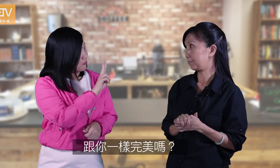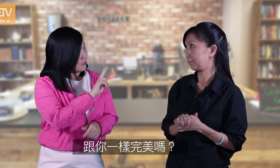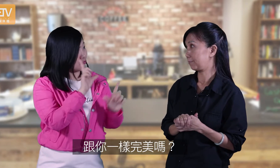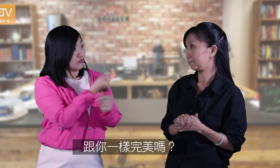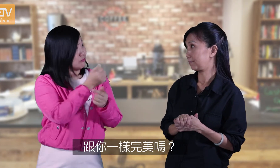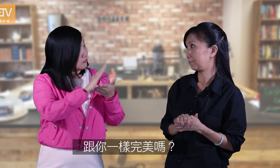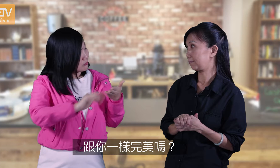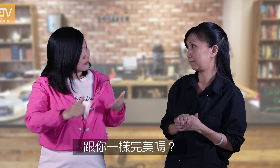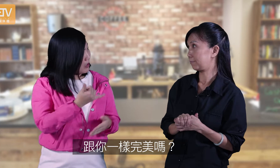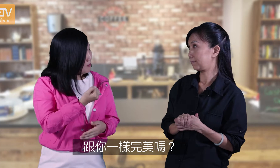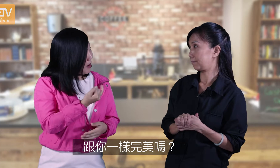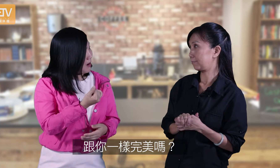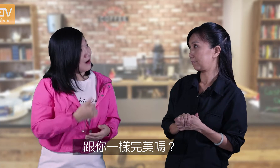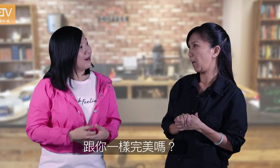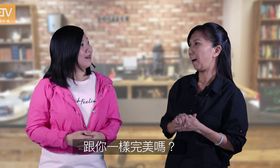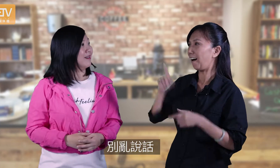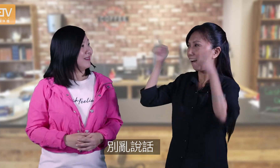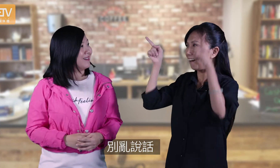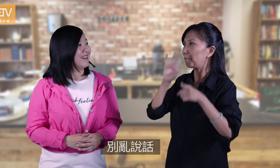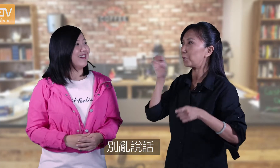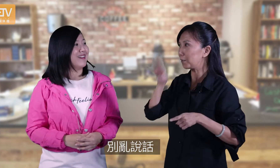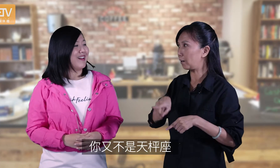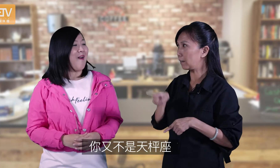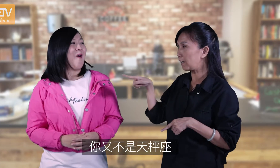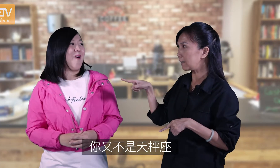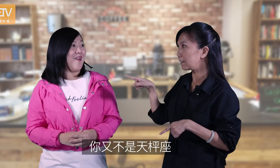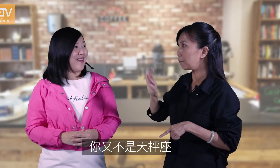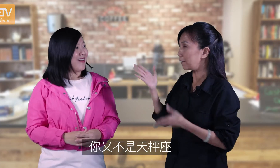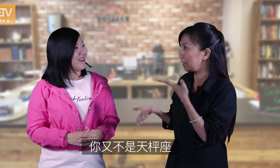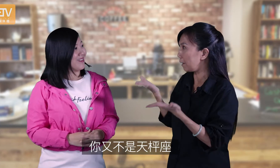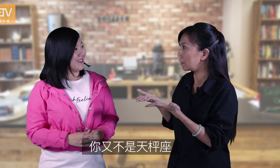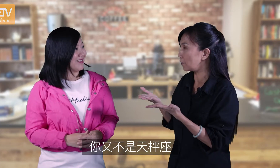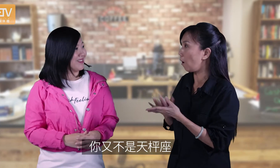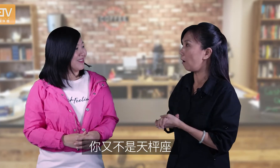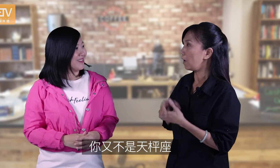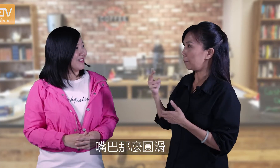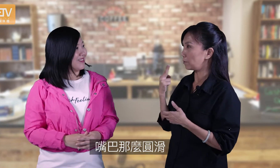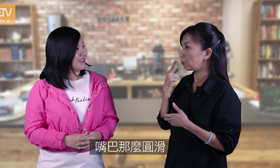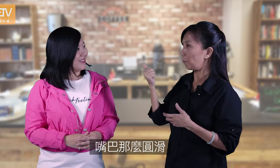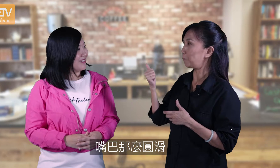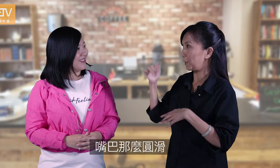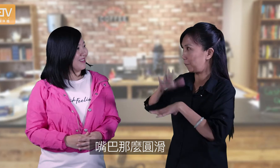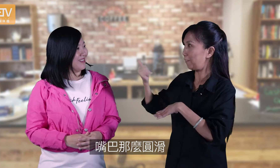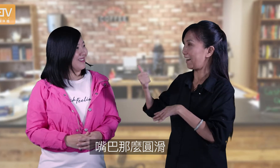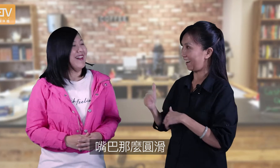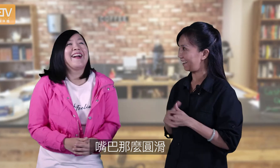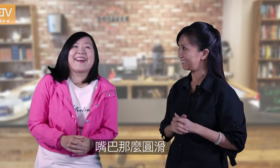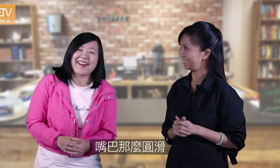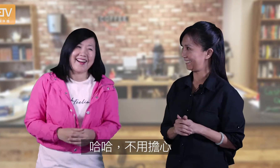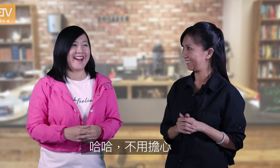完美啊？ 啊，你唔好乱讲嘢，你又唔系天秤座，你把嘴咁甜咁叻嘅。